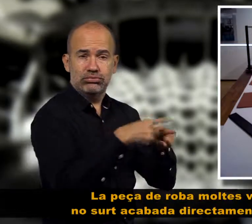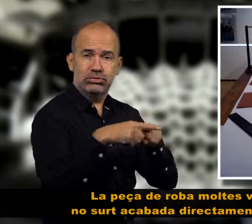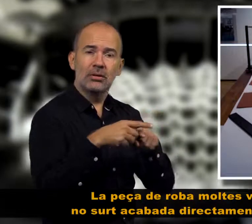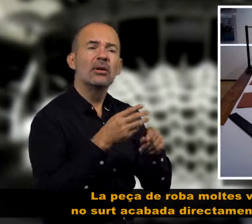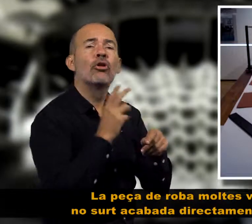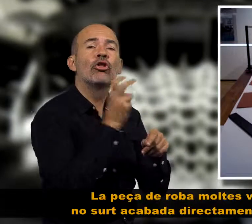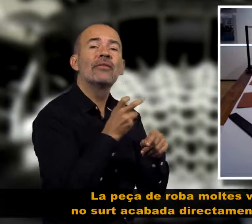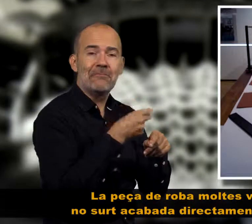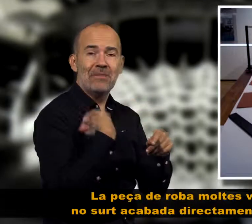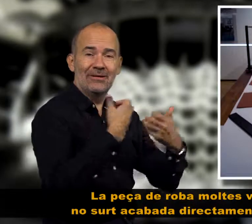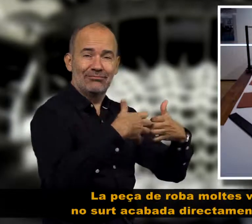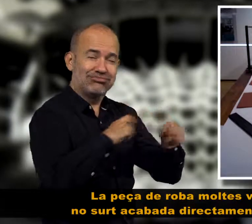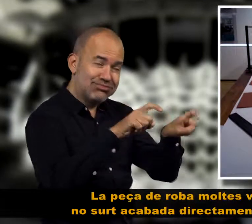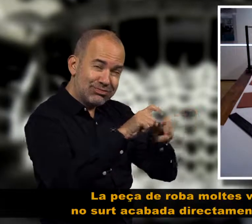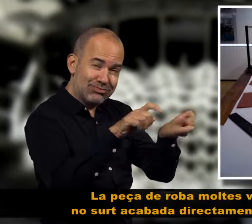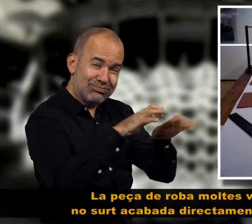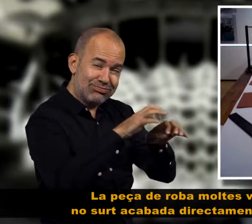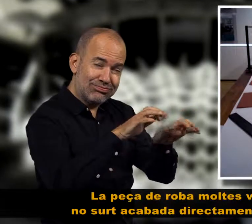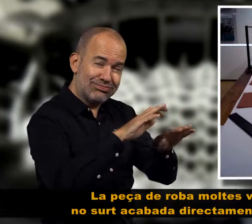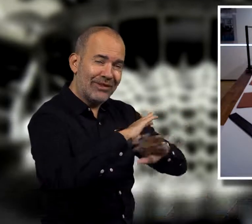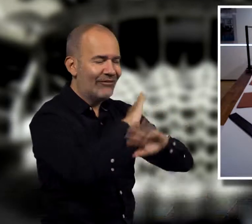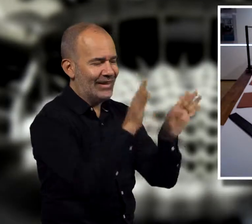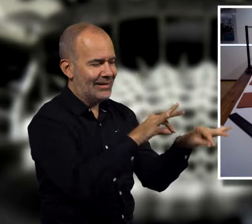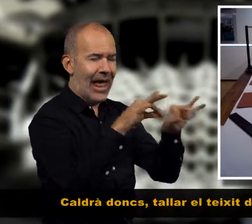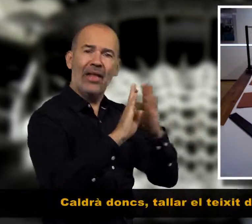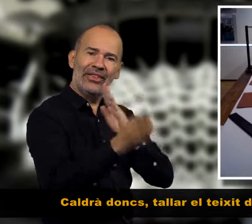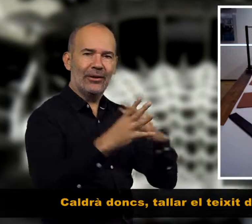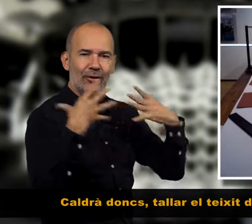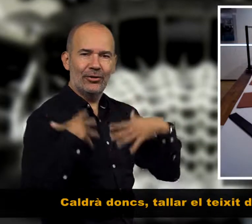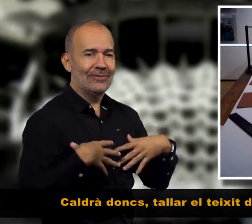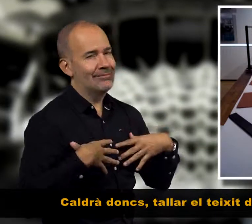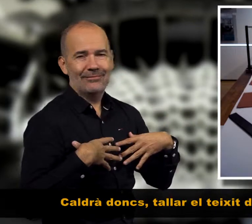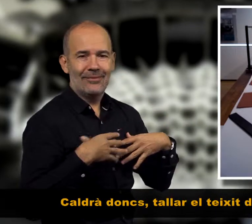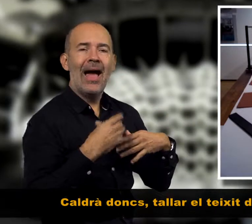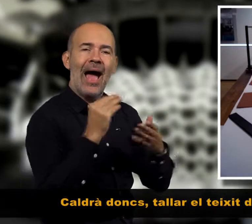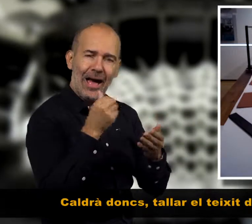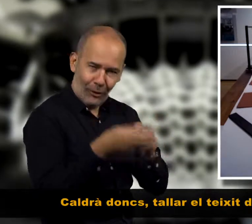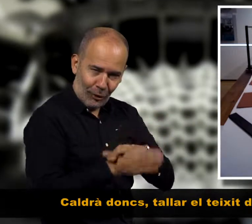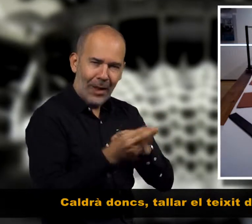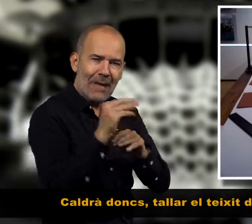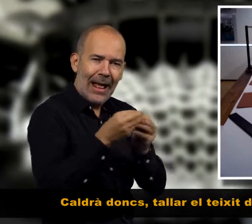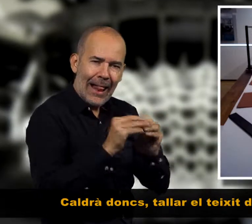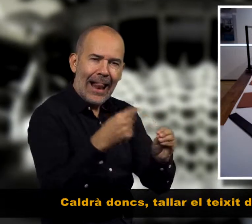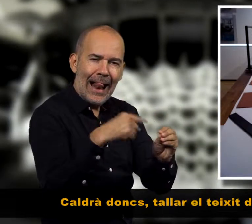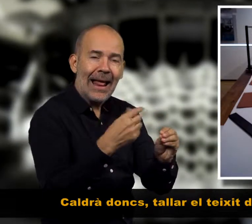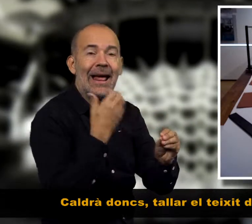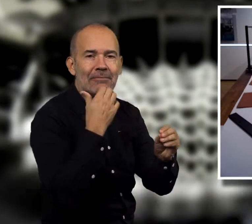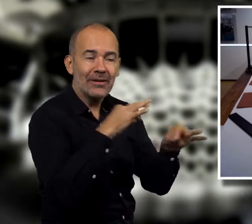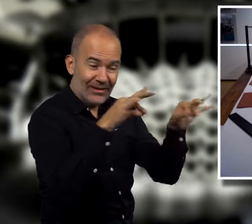La peça de roba moltes vegades no surt acabada directament del teler. Caldrà, doncs, tallar el teixit donant